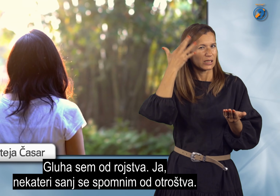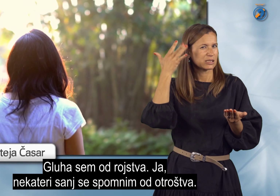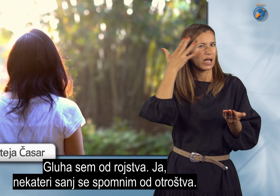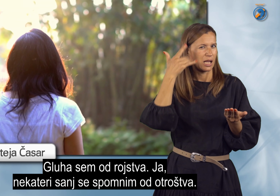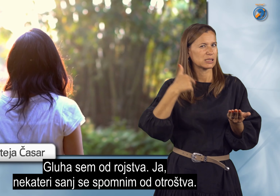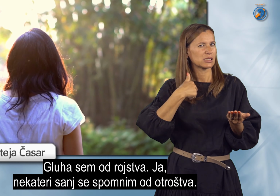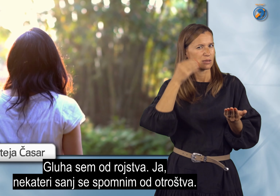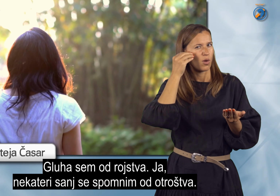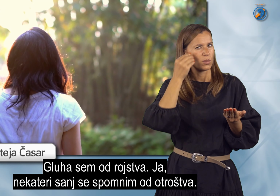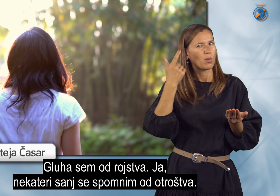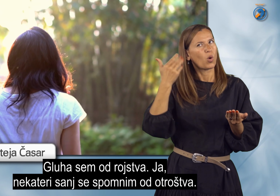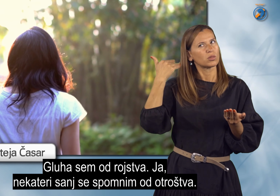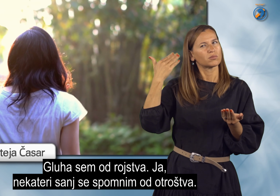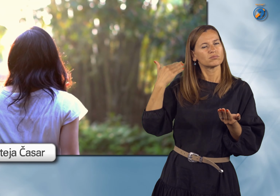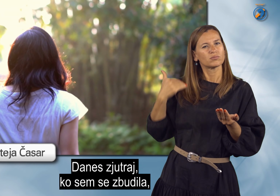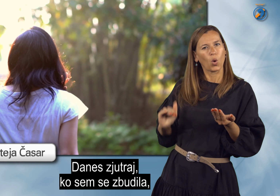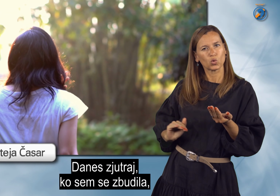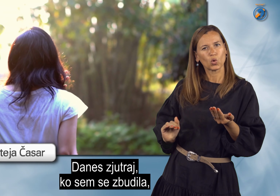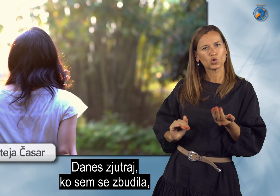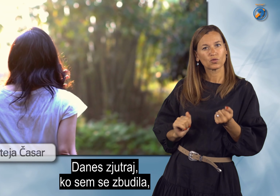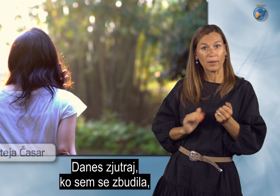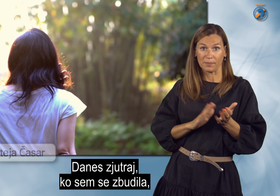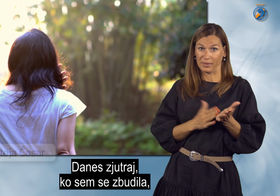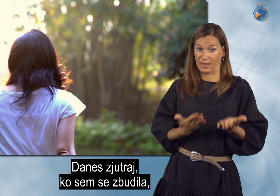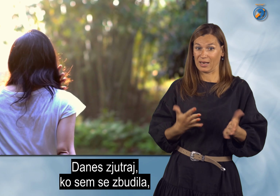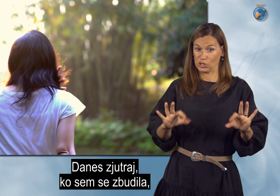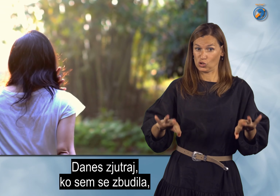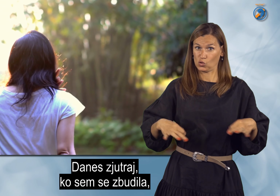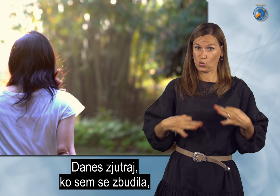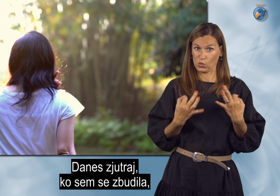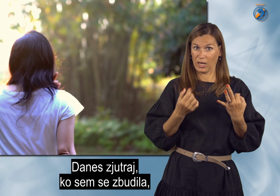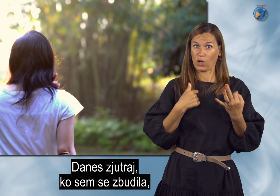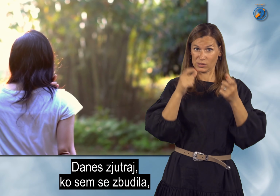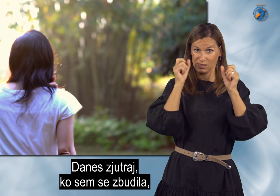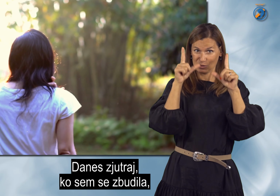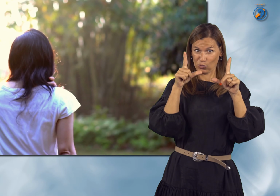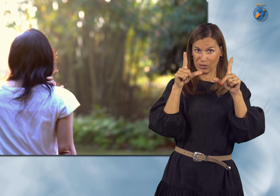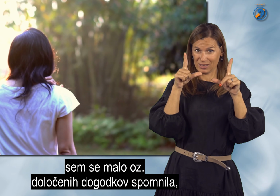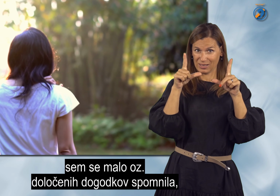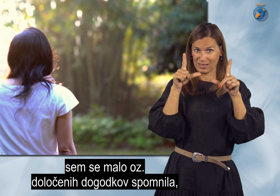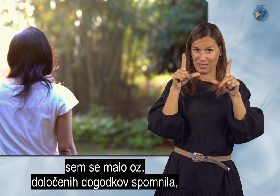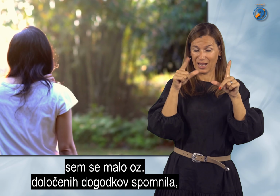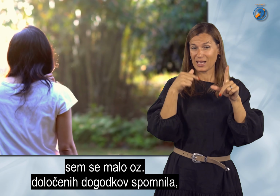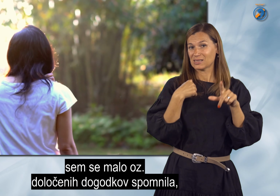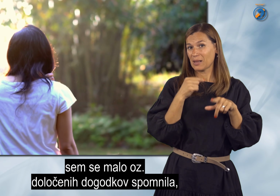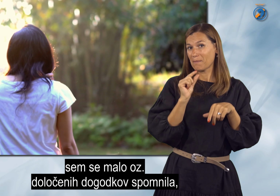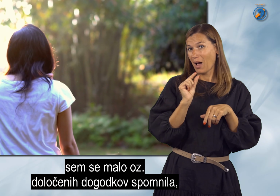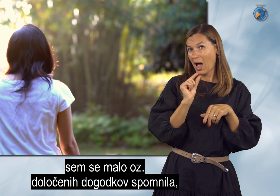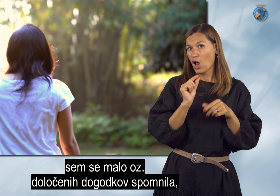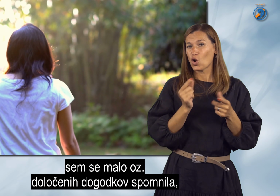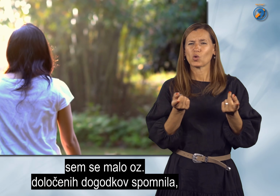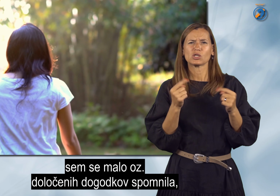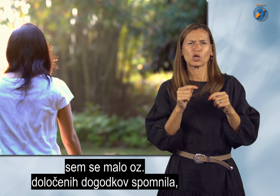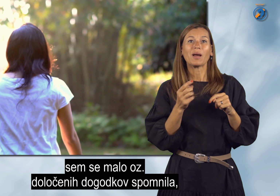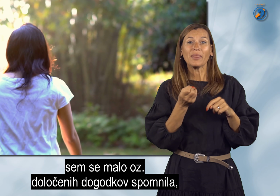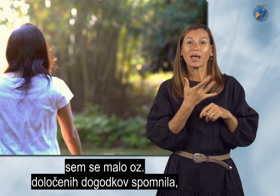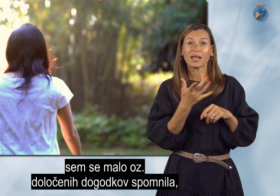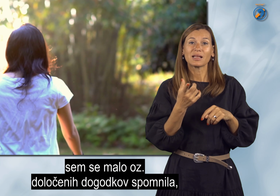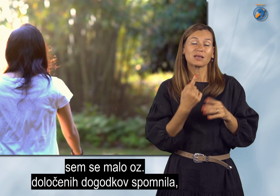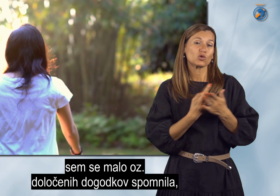nekaterih sanj se spomnim od otroštva. Danes zjutraj, ko sem se zbudila, sem se malo oziroma